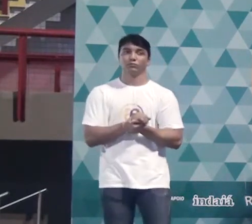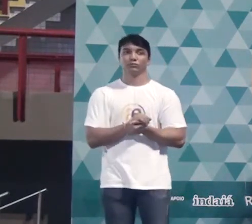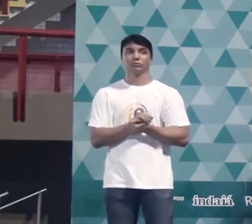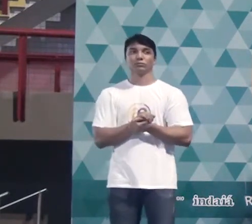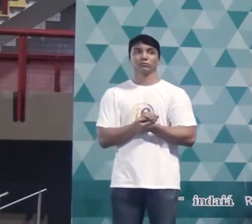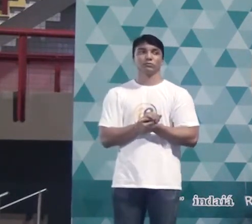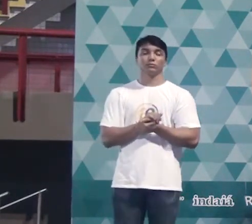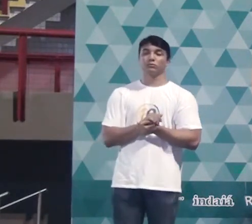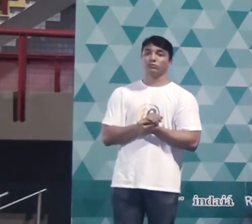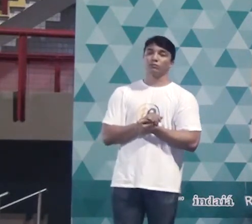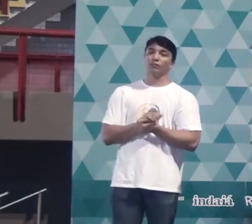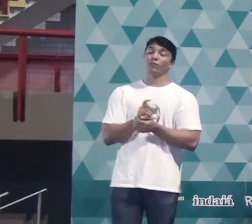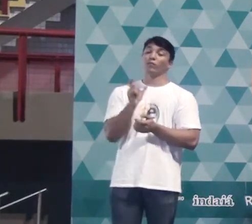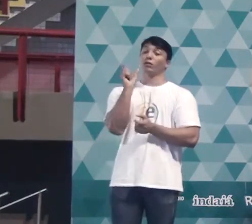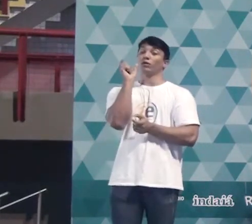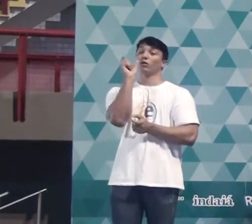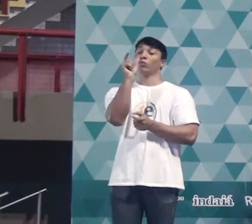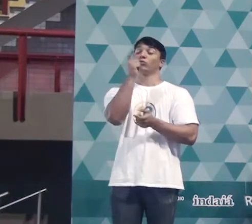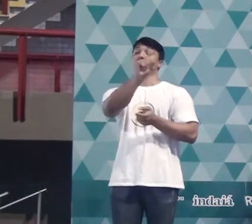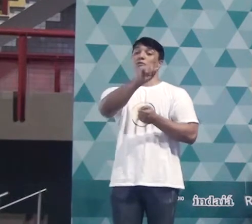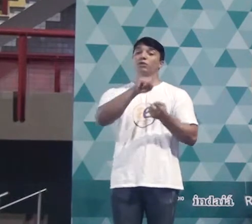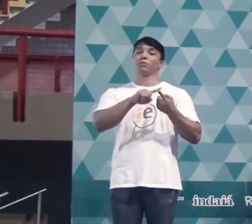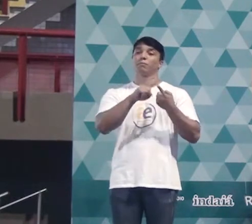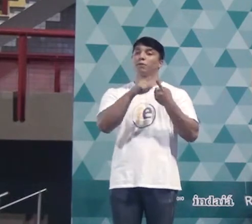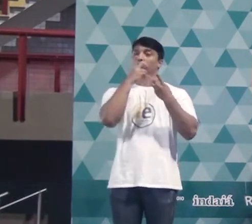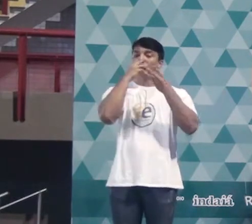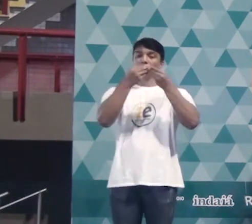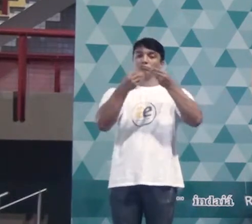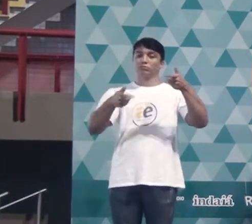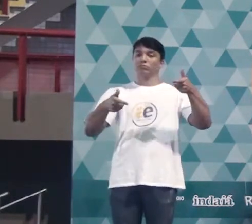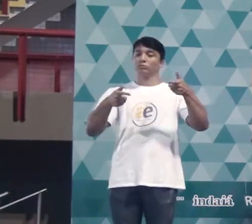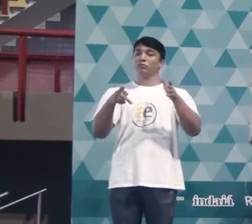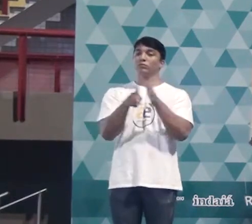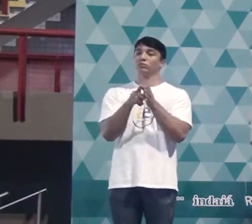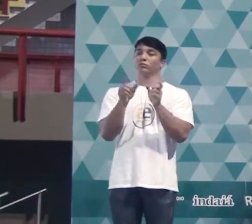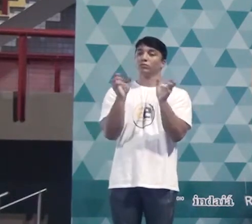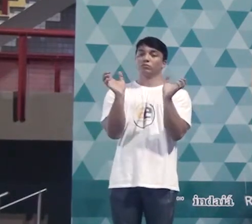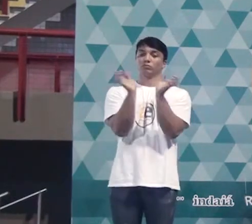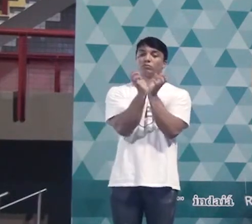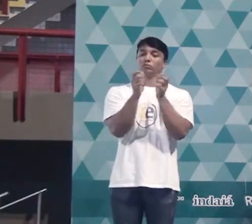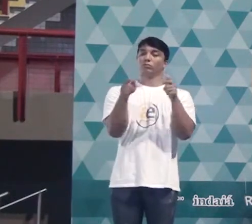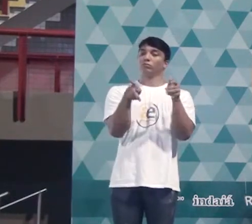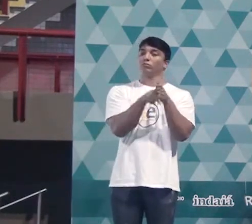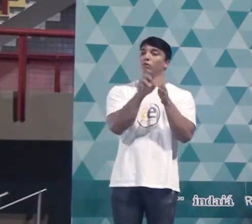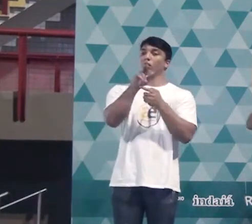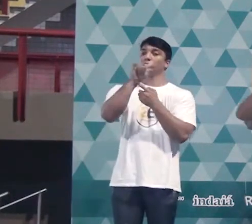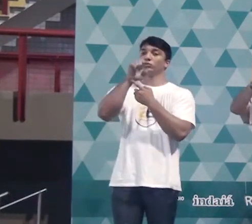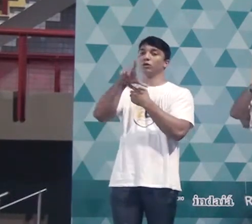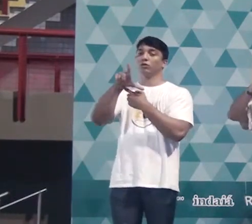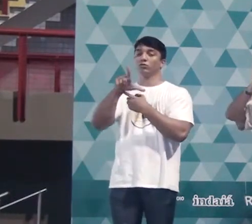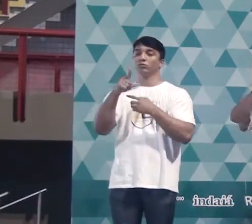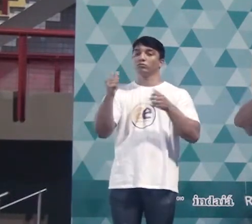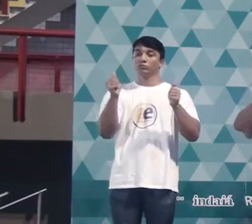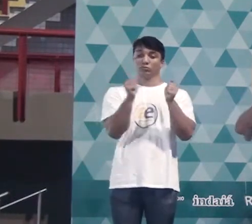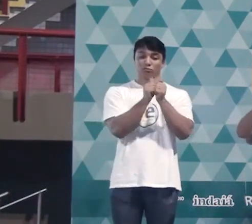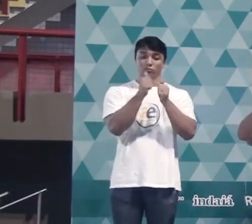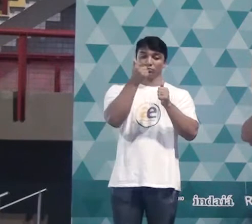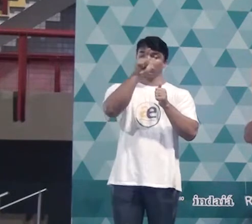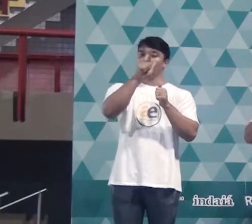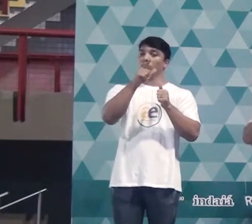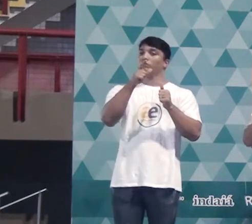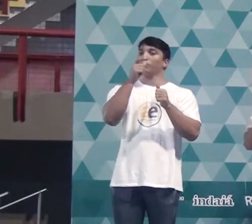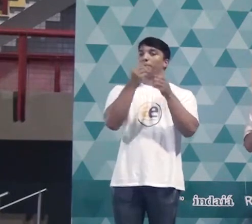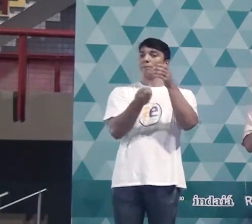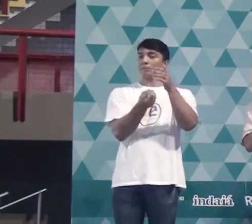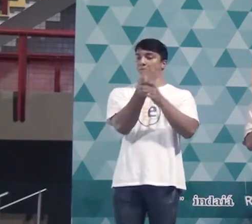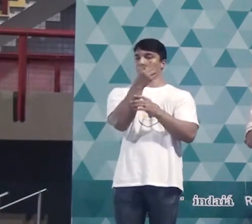a composição, que é a palavra que se forma pelo agrupamento de radicais. É uma palavra que se junta a outra para a formação